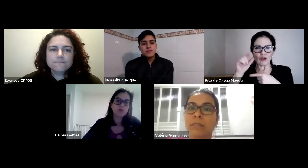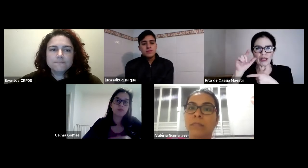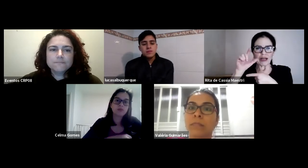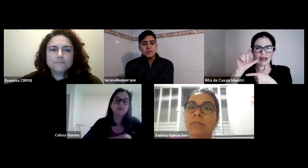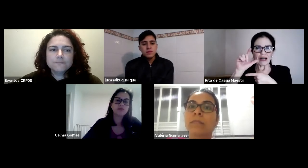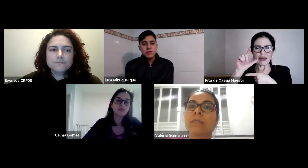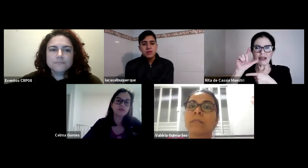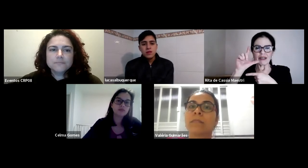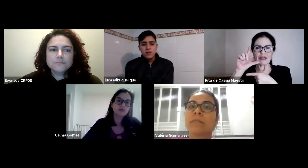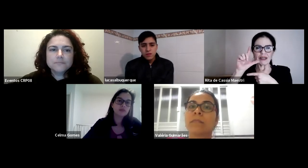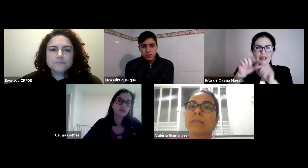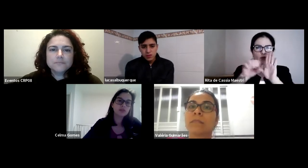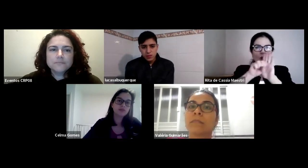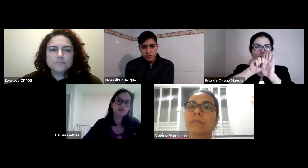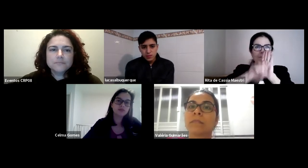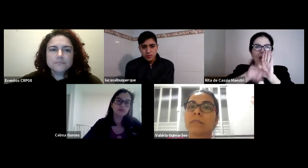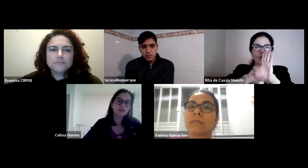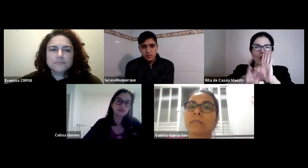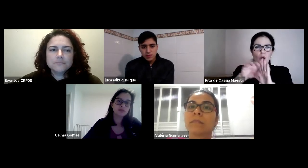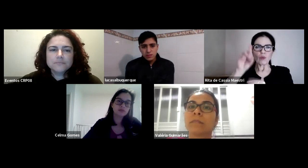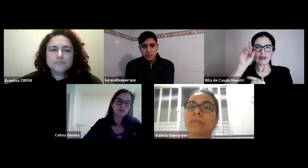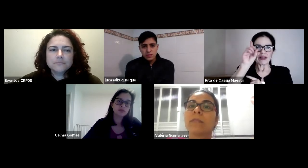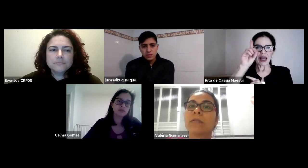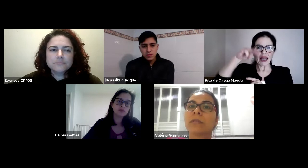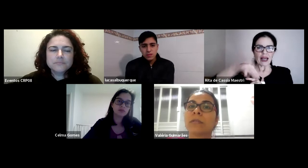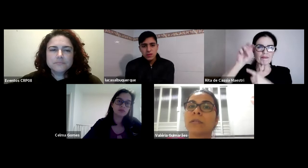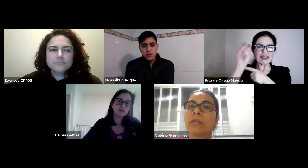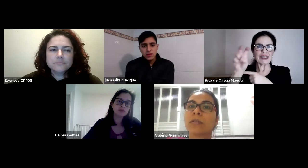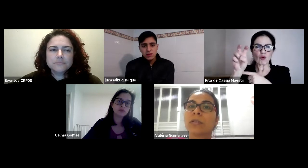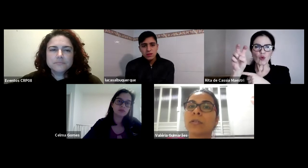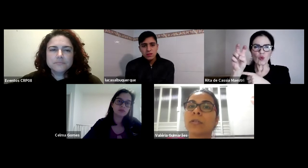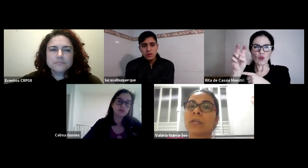exemplo, o livro